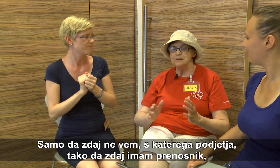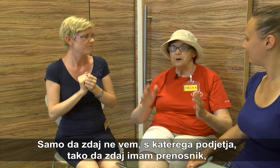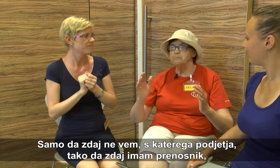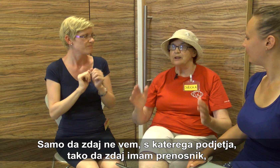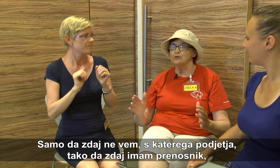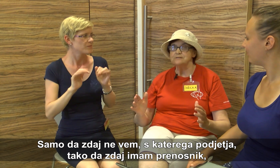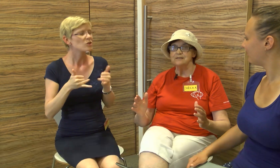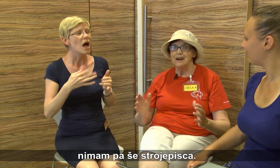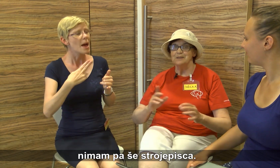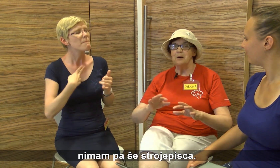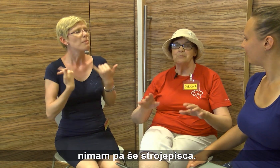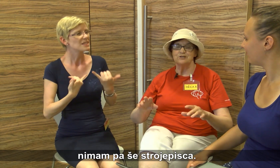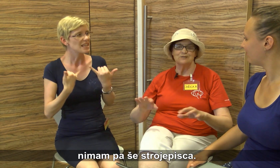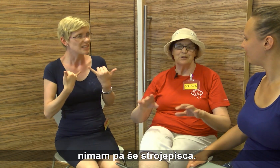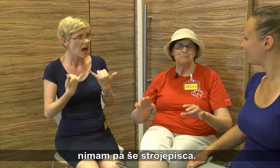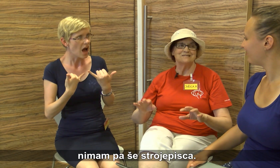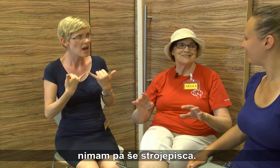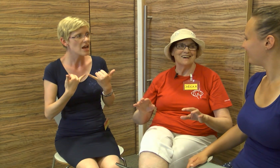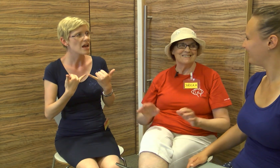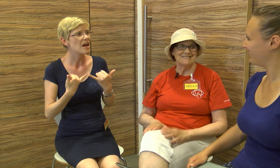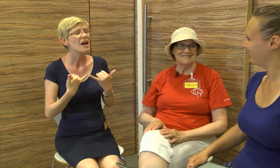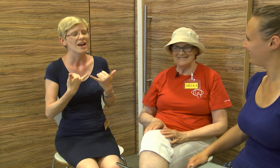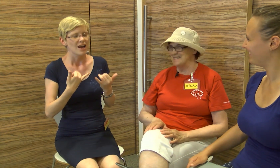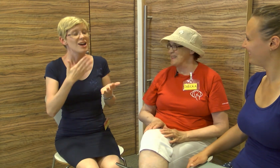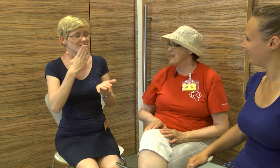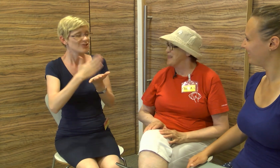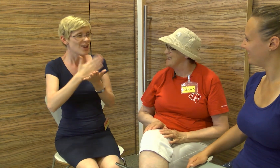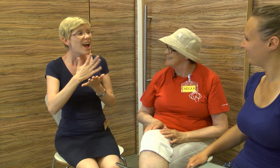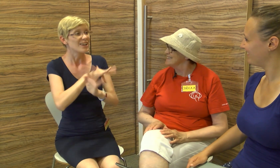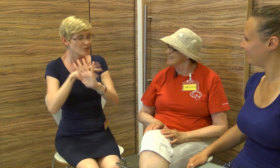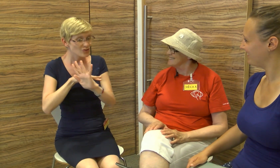Tako da zdaj imam prenosnik, nimam pa še strojepisca.